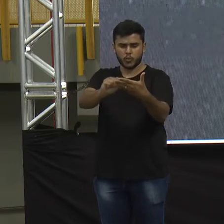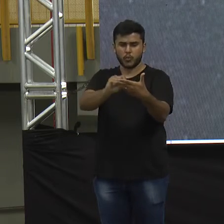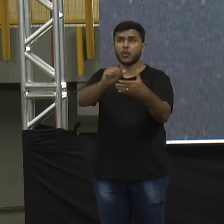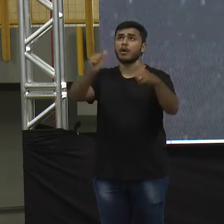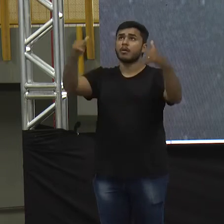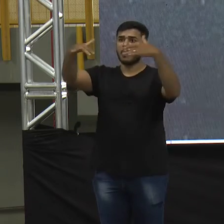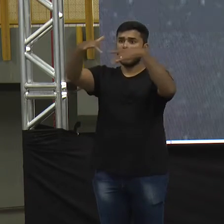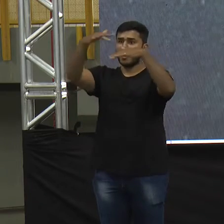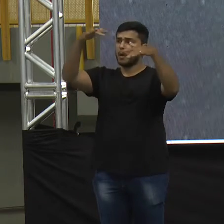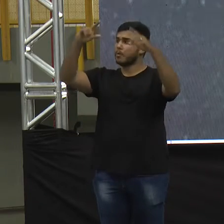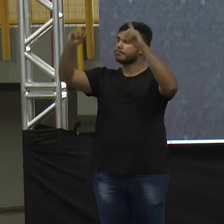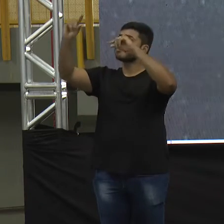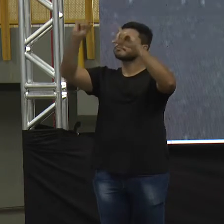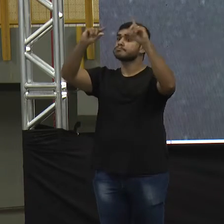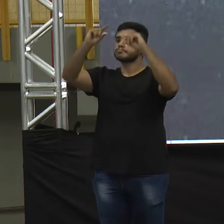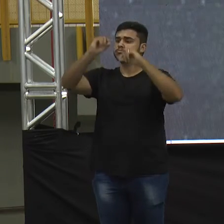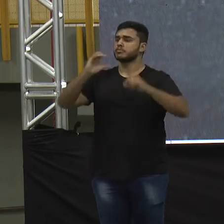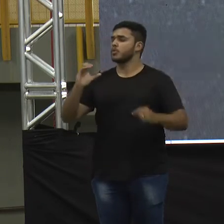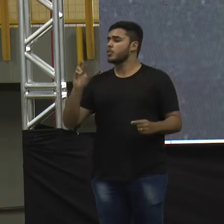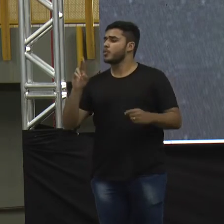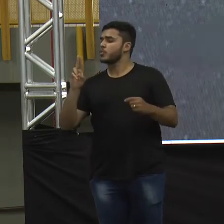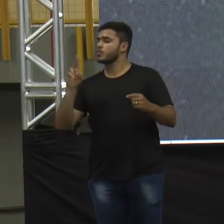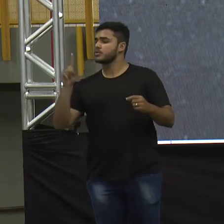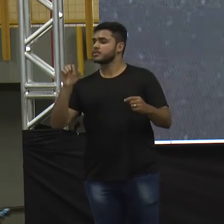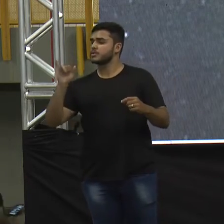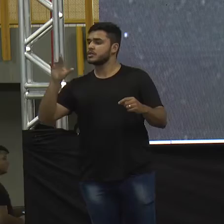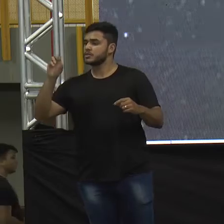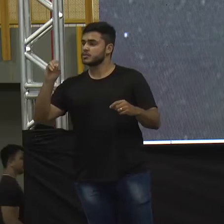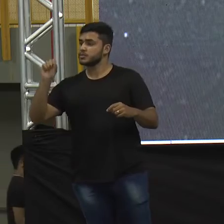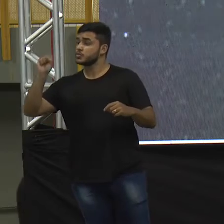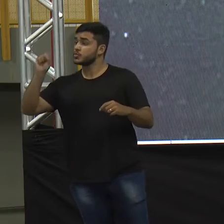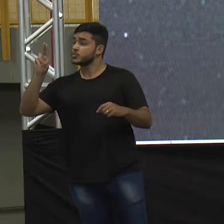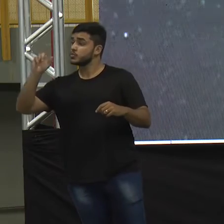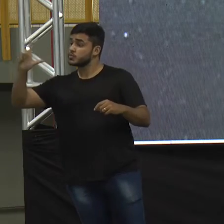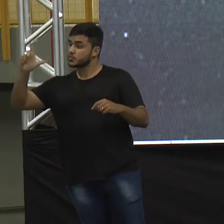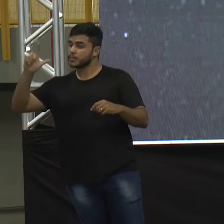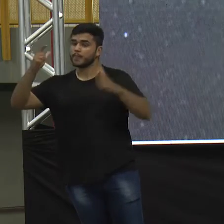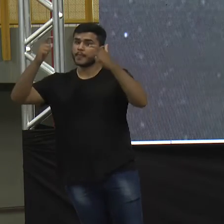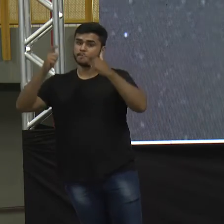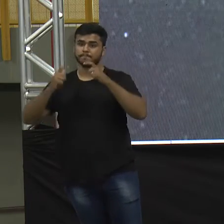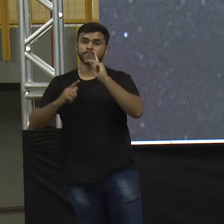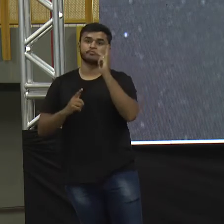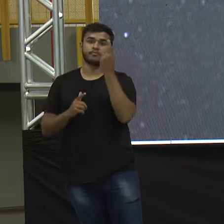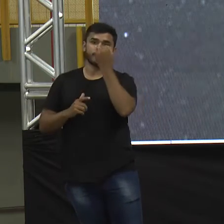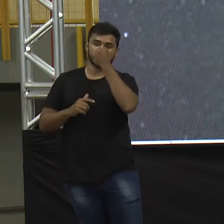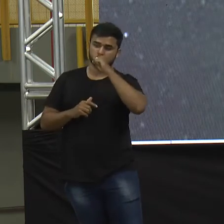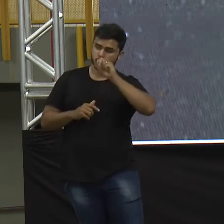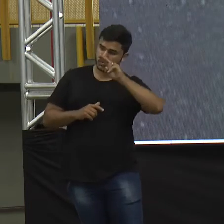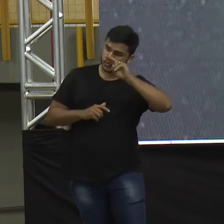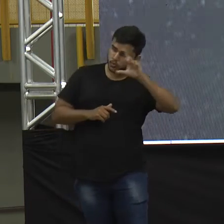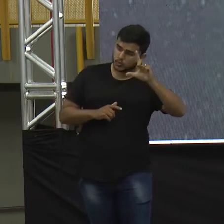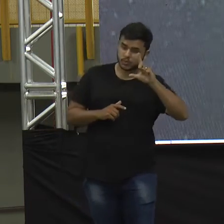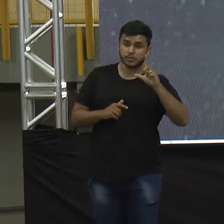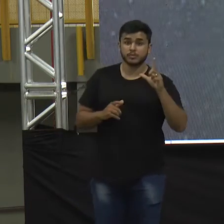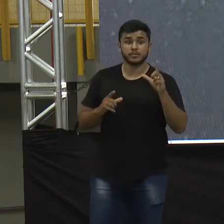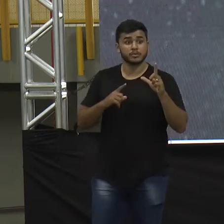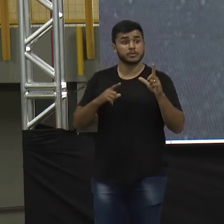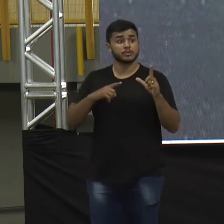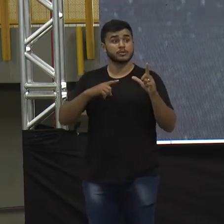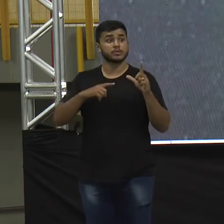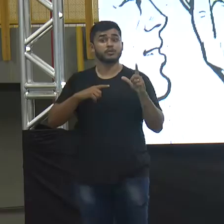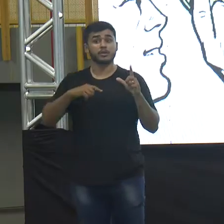Constelação do Cruzeiro do Sul, no hemisfério sul. Lá em cima, constelação da Ursa Maior, da Ursa